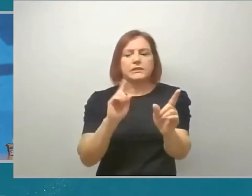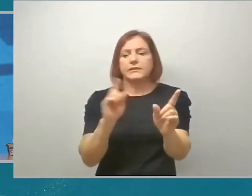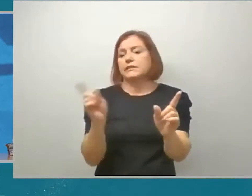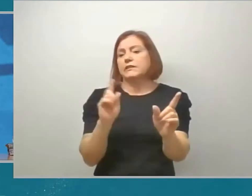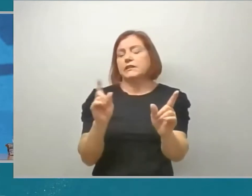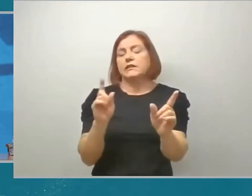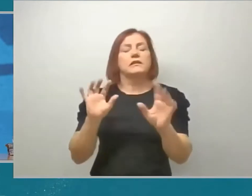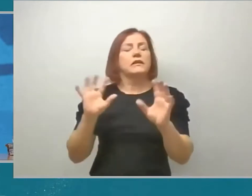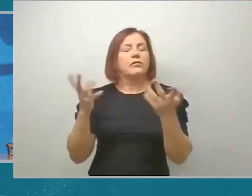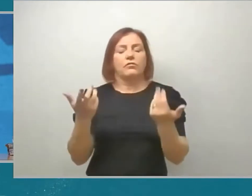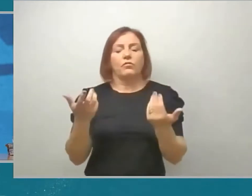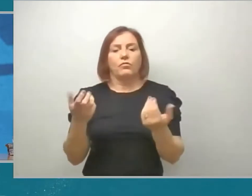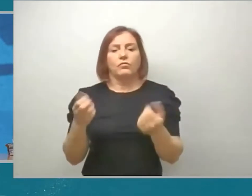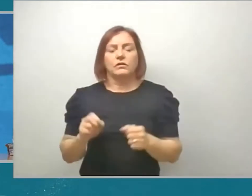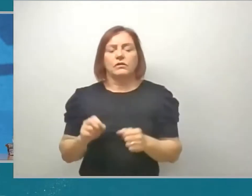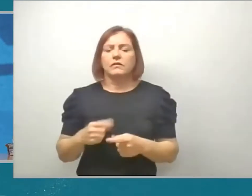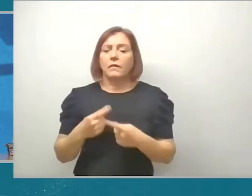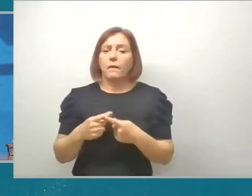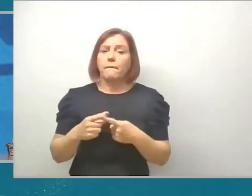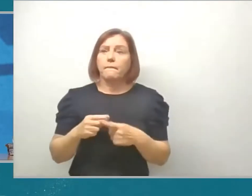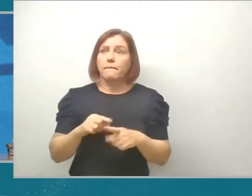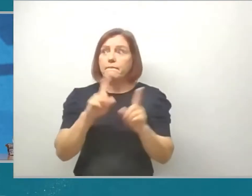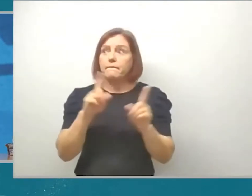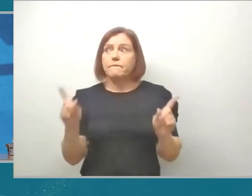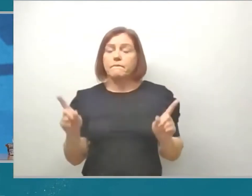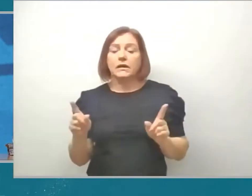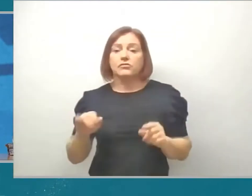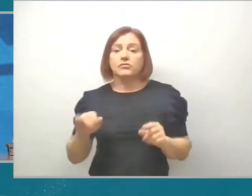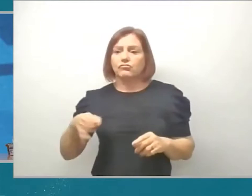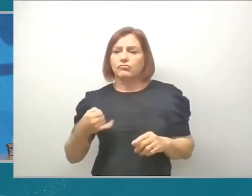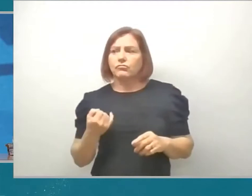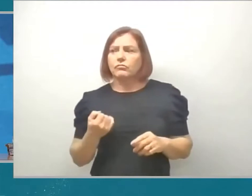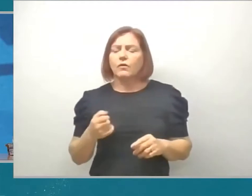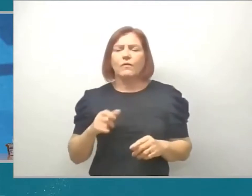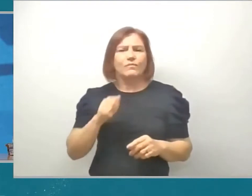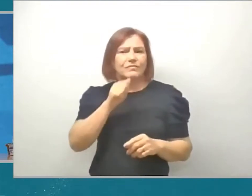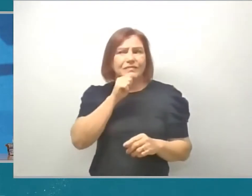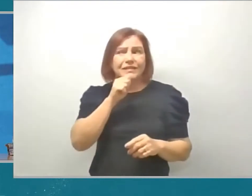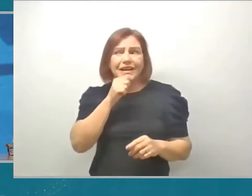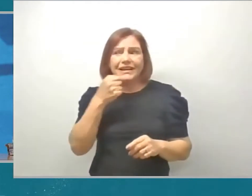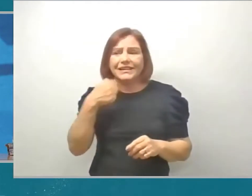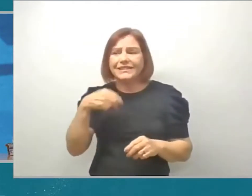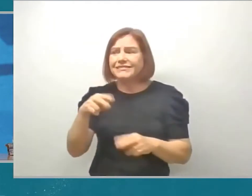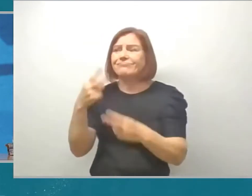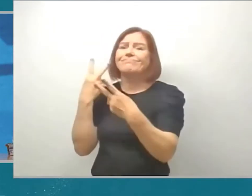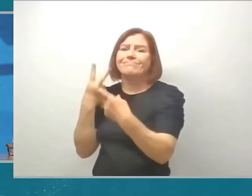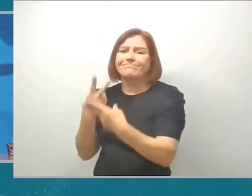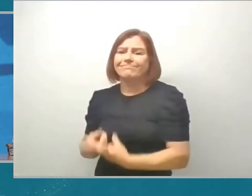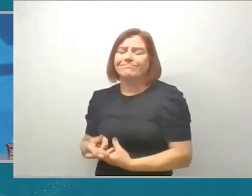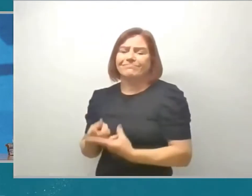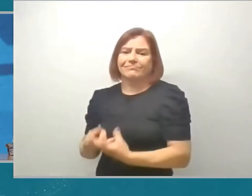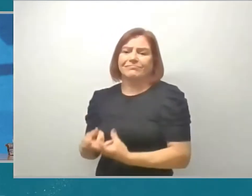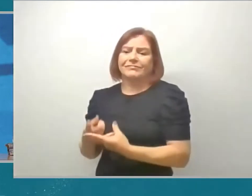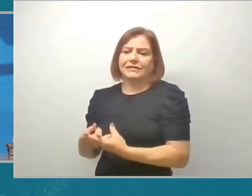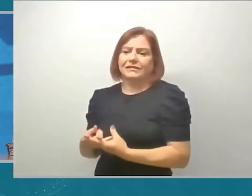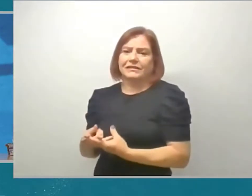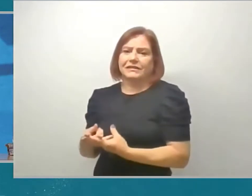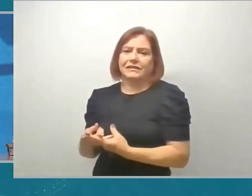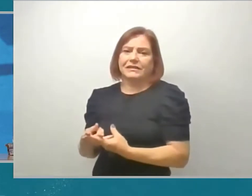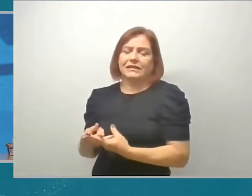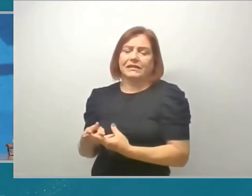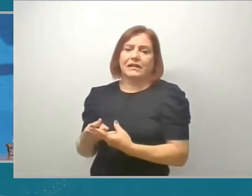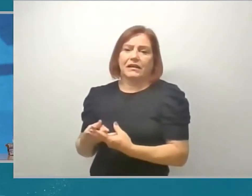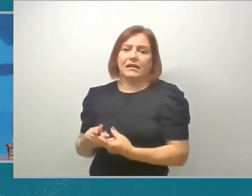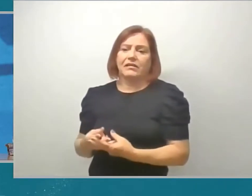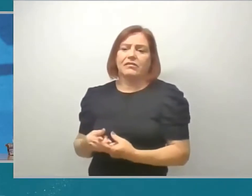uma advertência. Você tem que se juntar ao Senhor. Agora você tem que seguir o